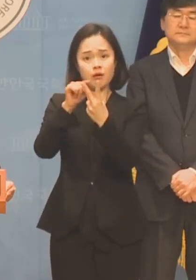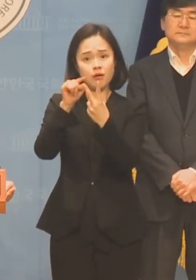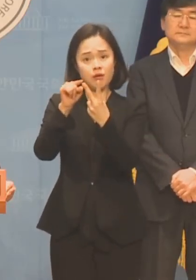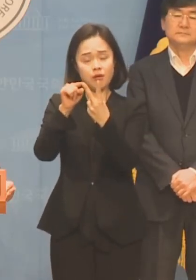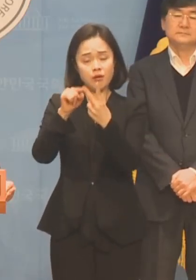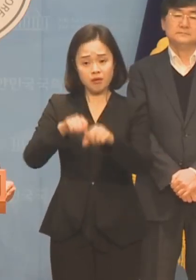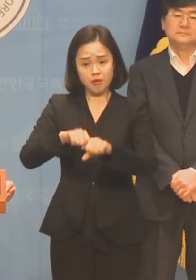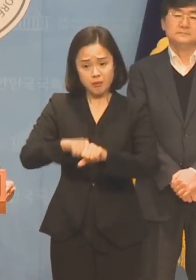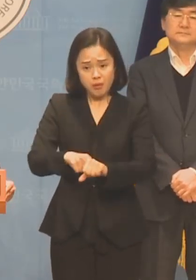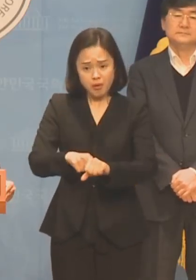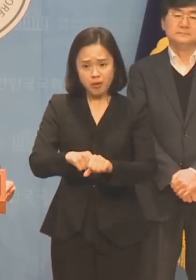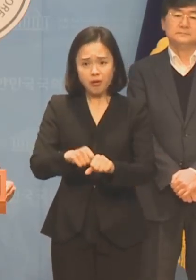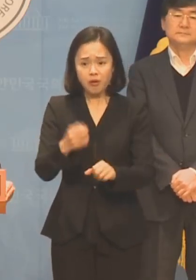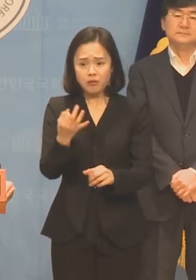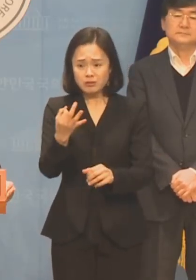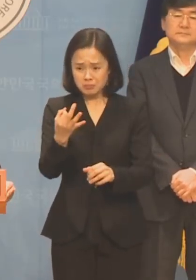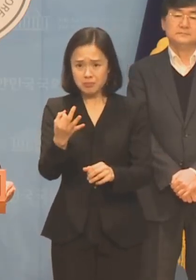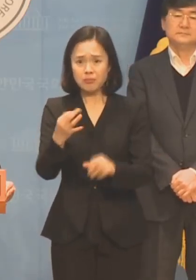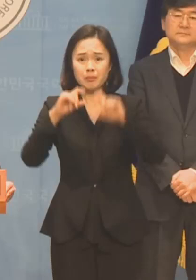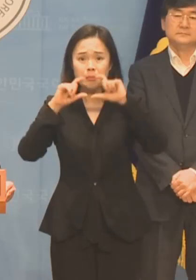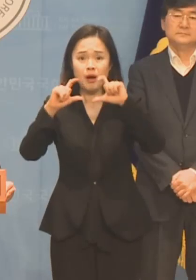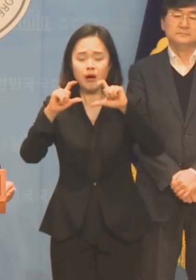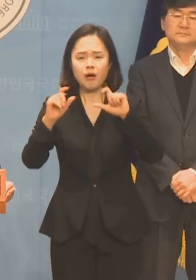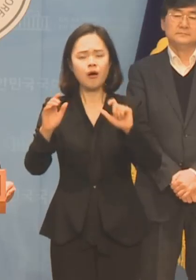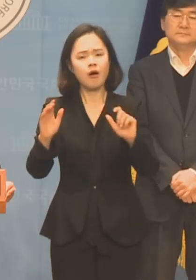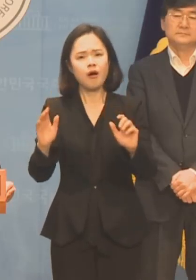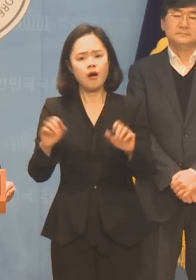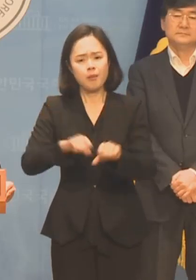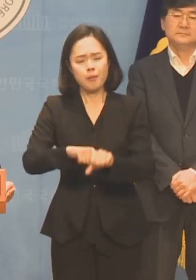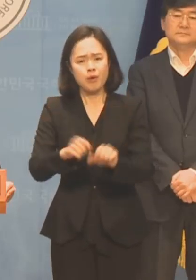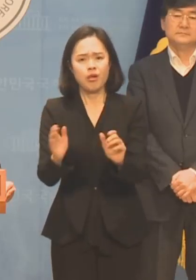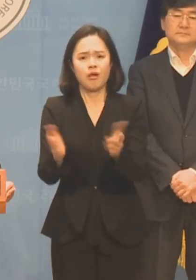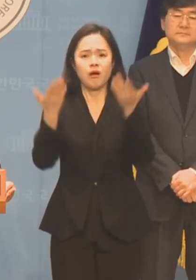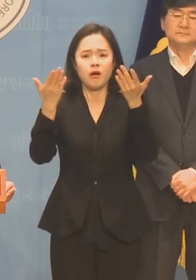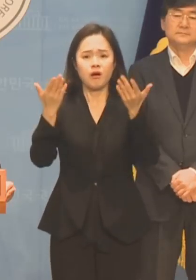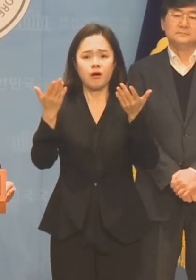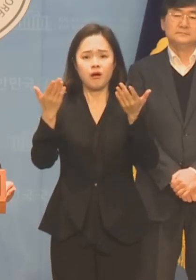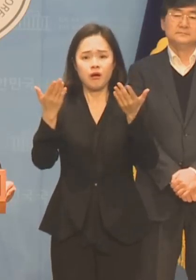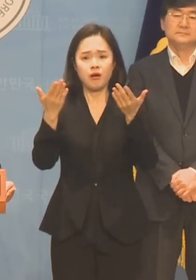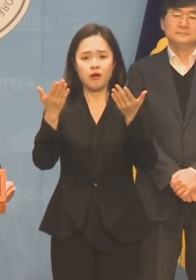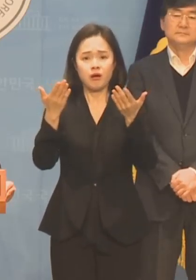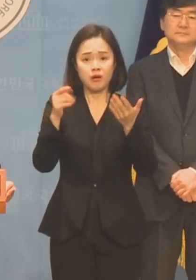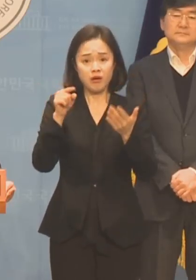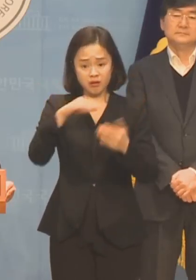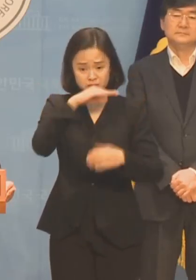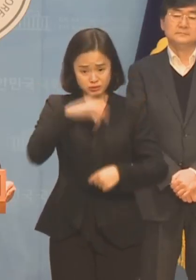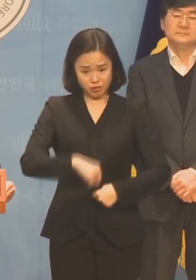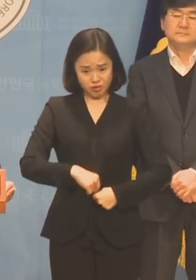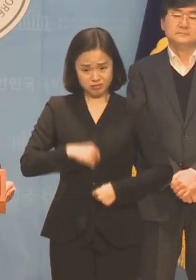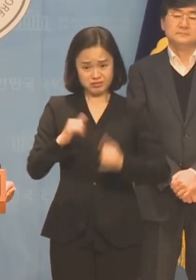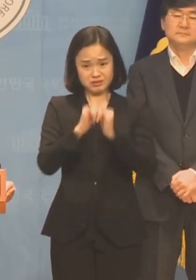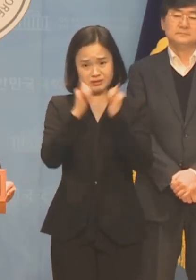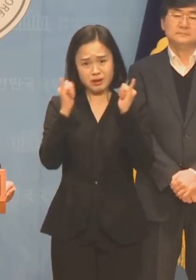받아야 합니까? 그게 정의로운 사회입니까? 그게 정의로운 언론